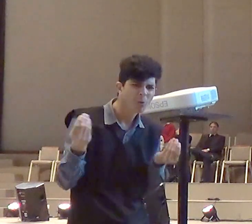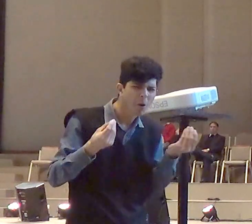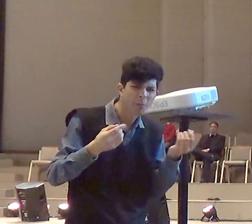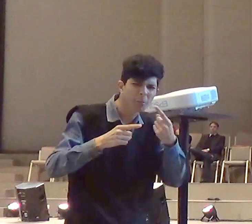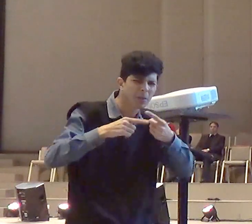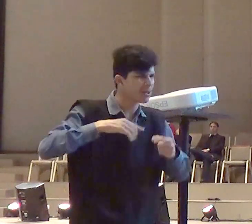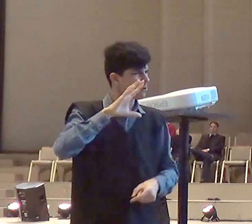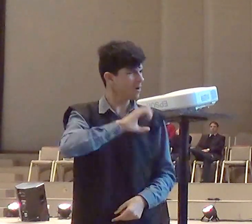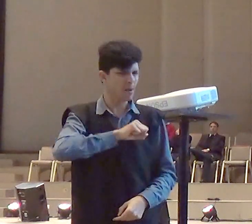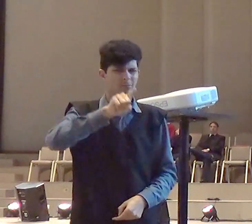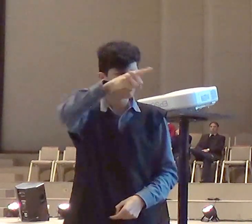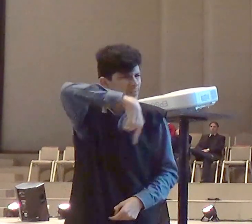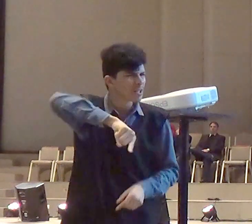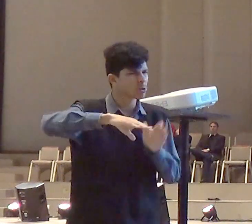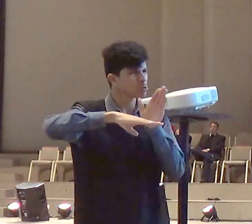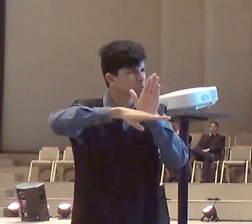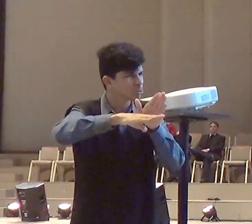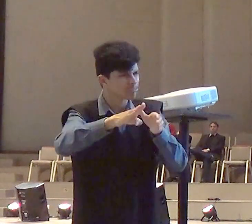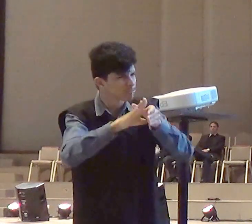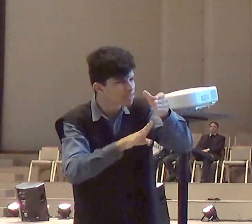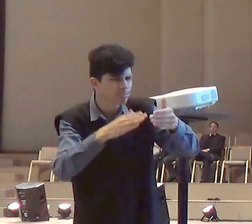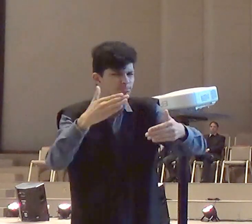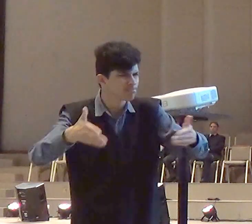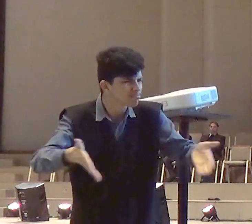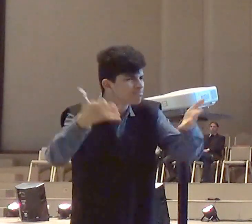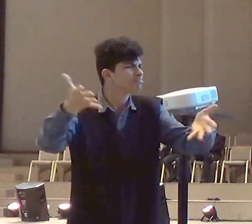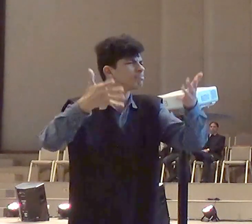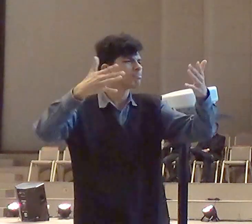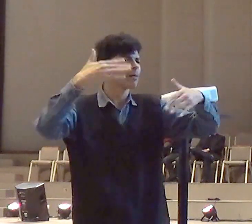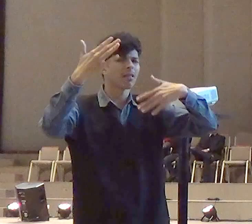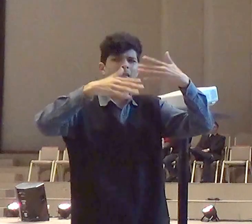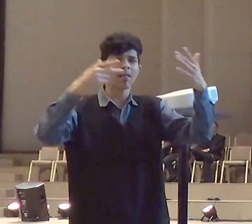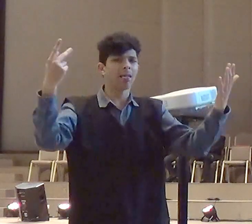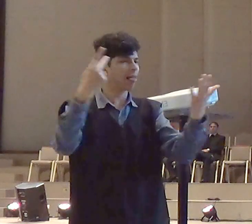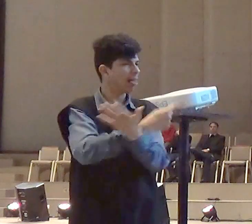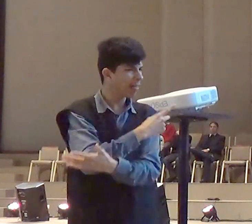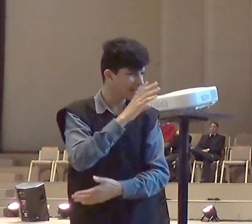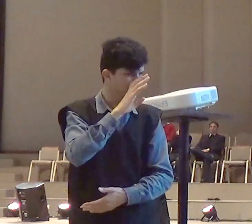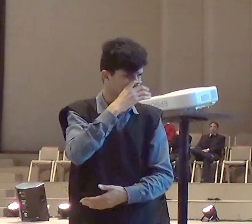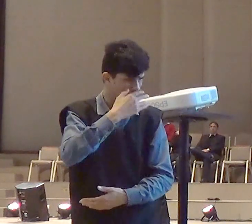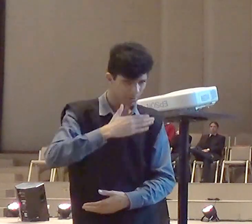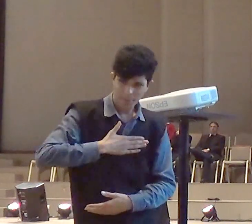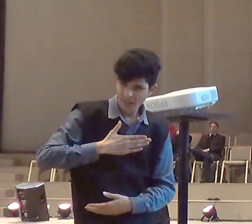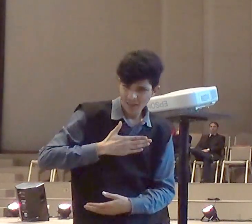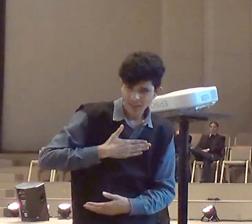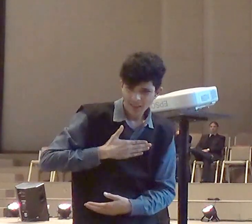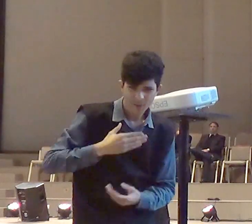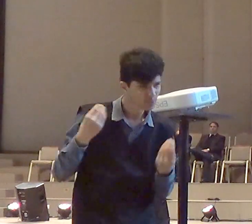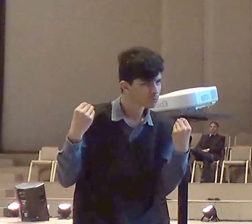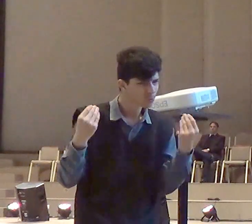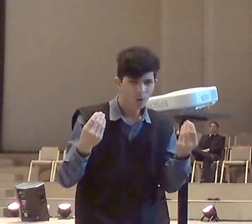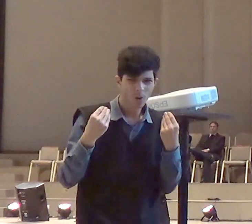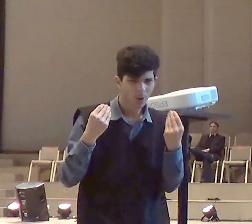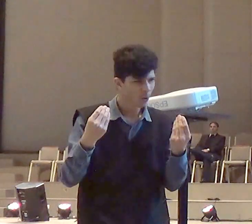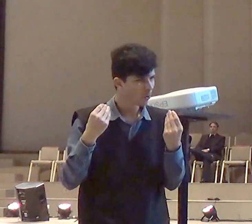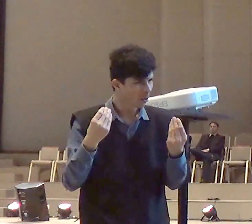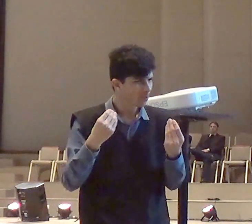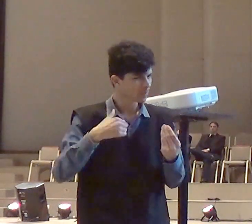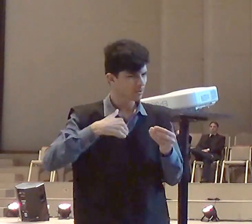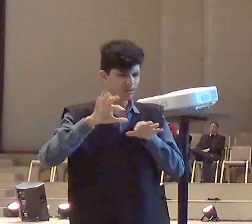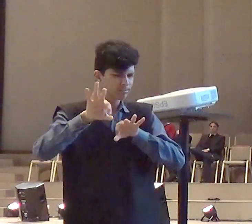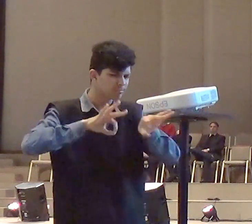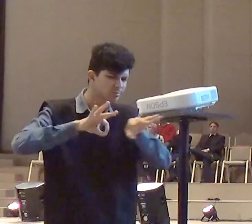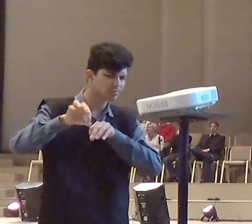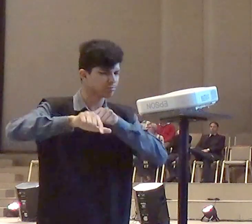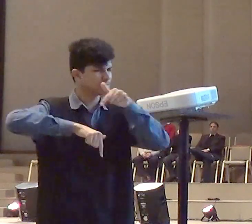todo trabalho de Moisés e tudo aquilo que ele tinha conseguido estruturar no meio do